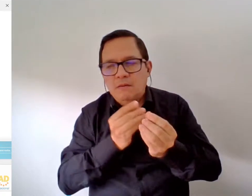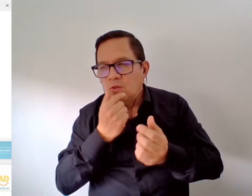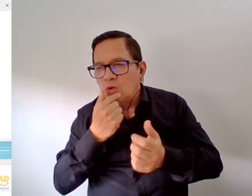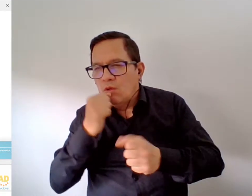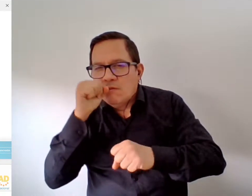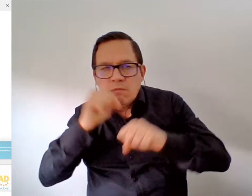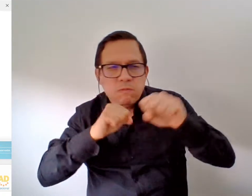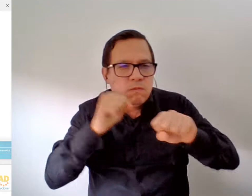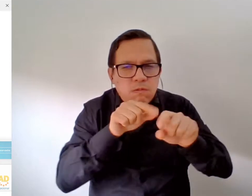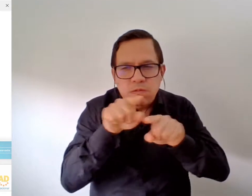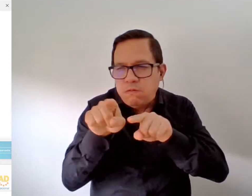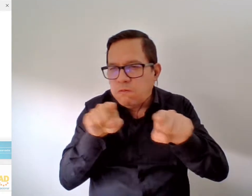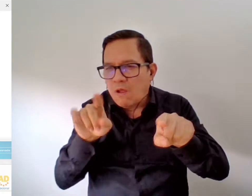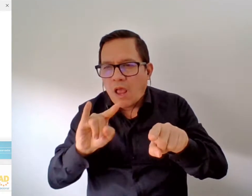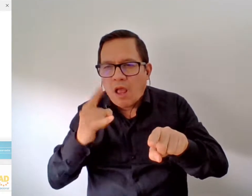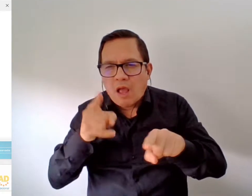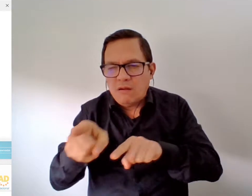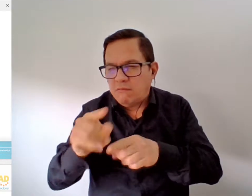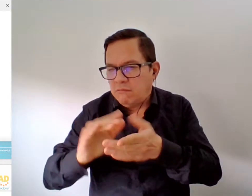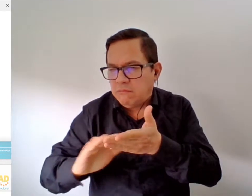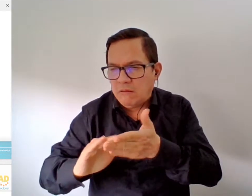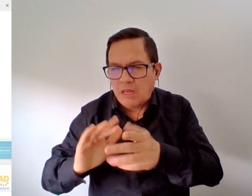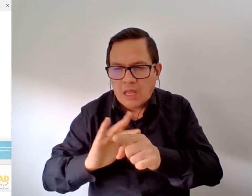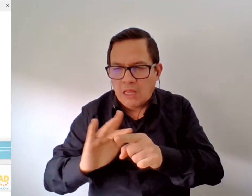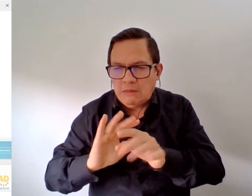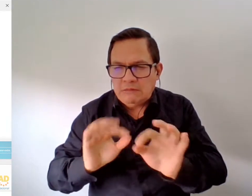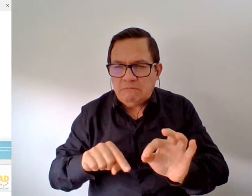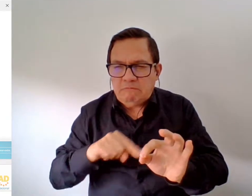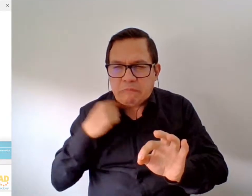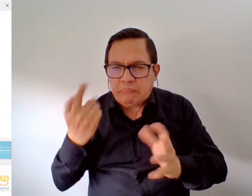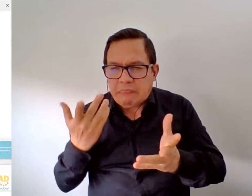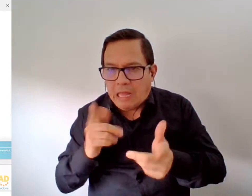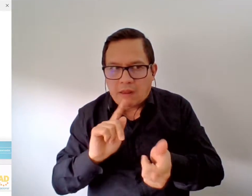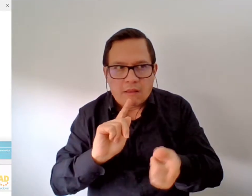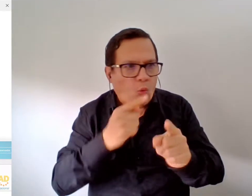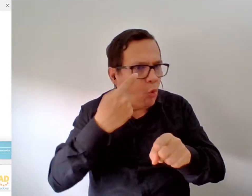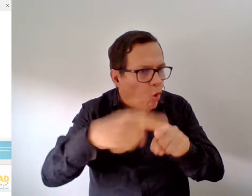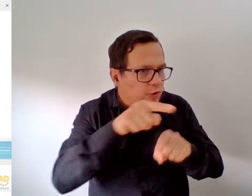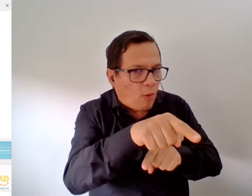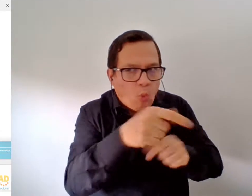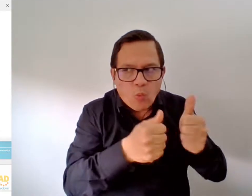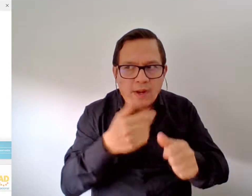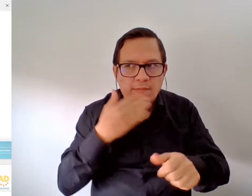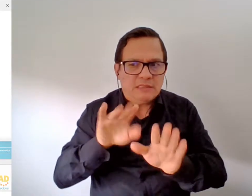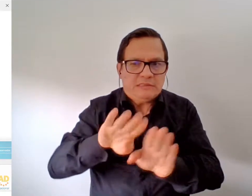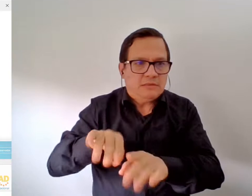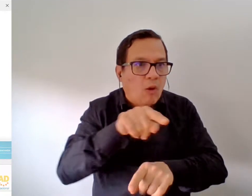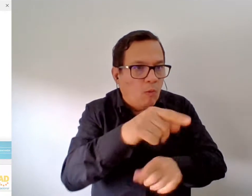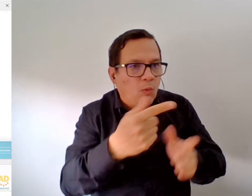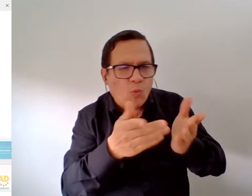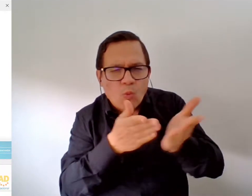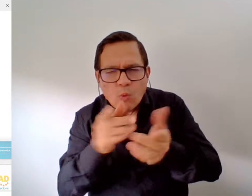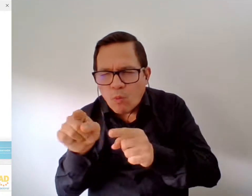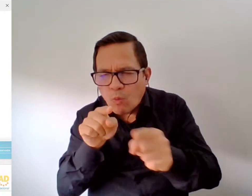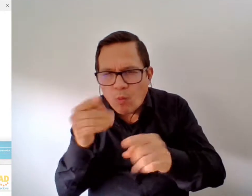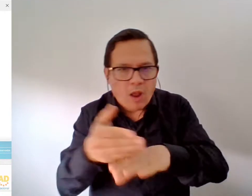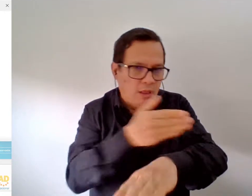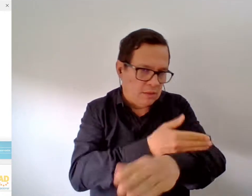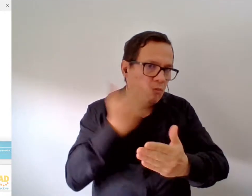en caso de que una solución no cumpla con lo requerido. Los requerimientos